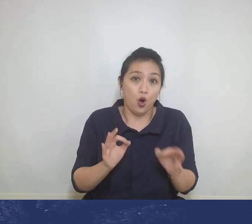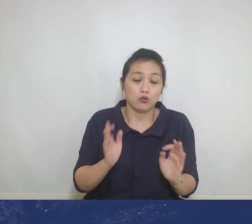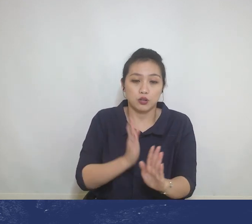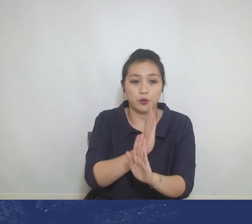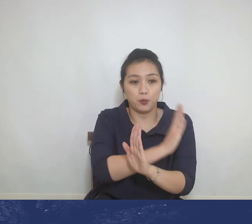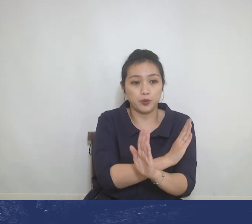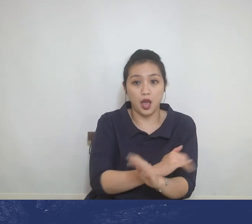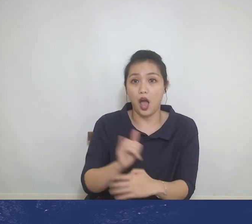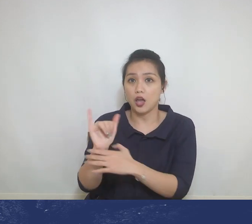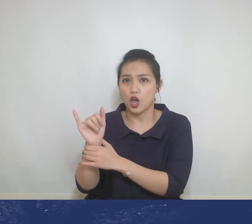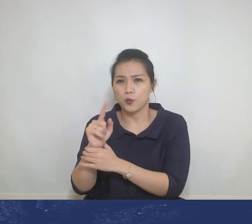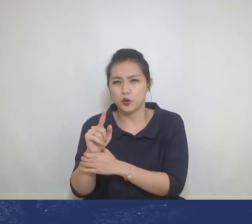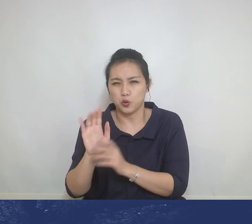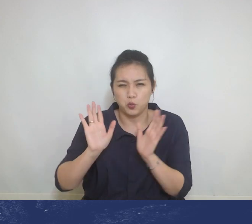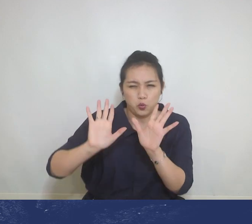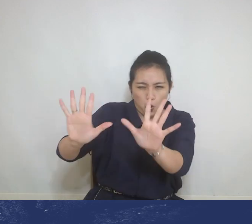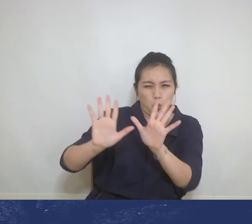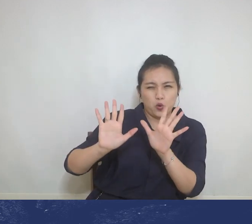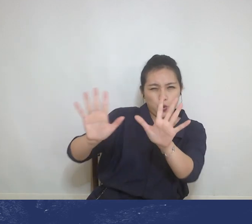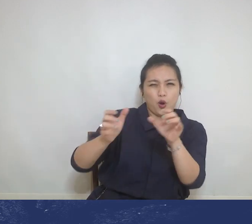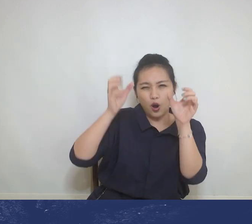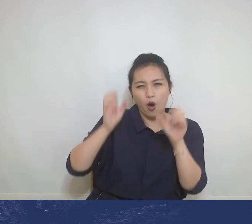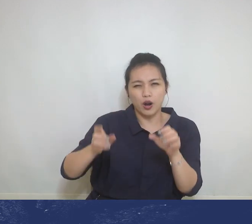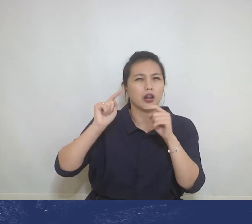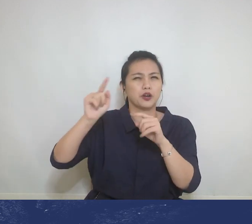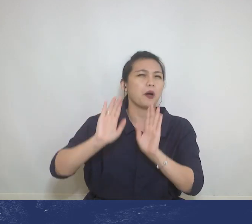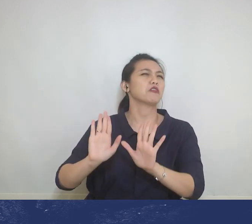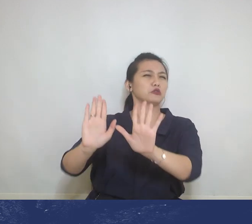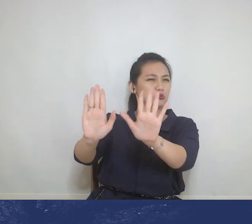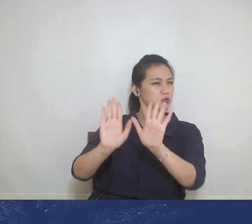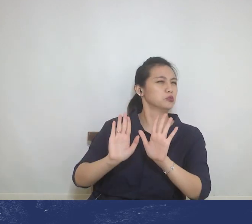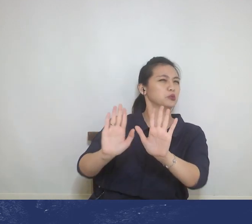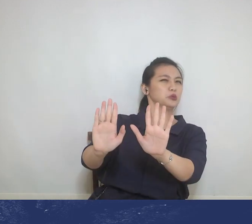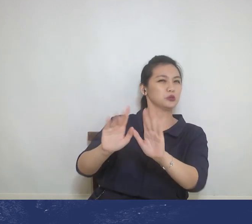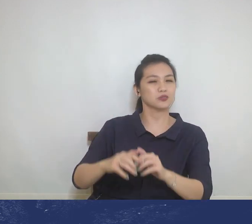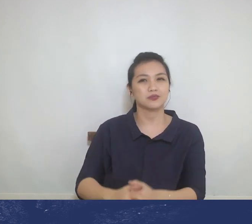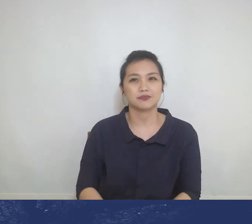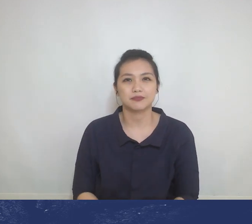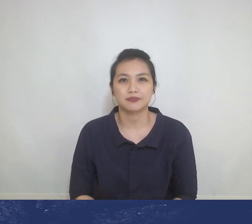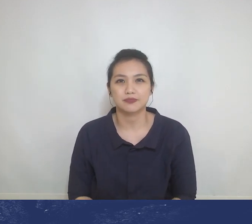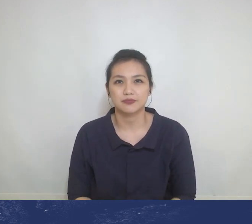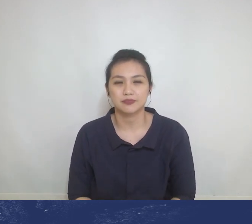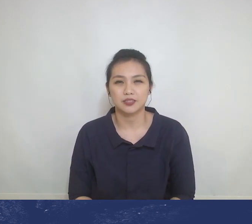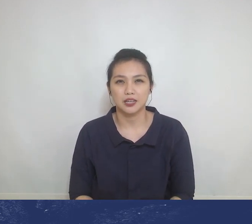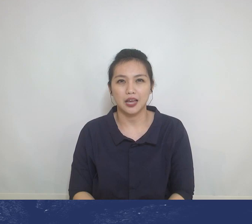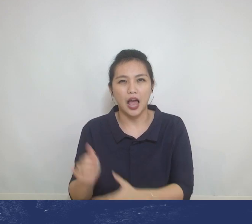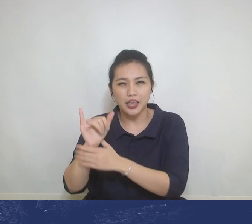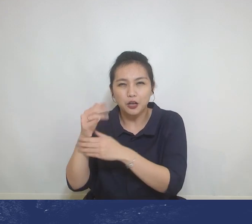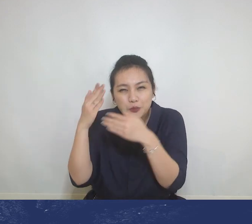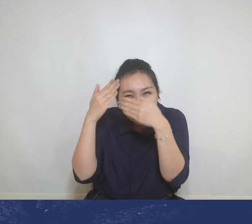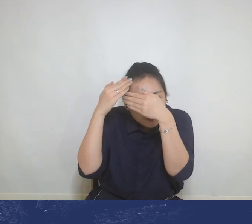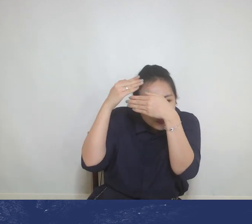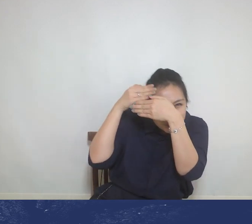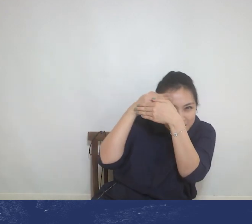Yakub itu dorong semua pasukannya, semua yang dimiliki, lembu, domba, kambing, semua dia sembunyi